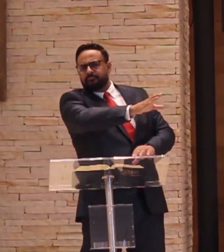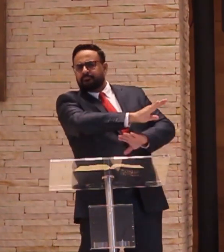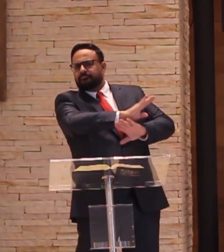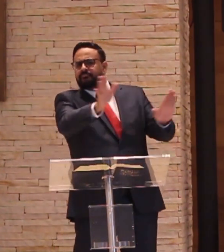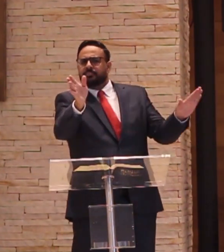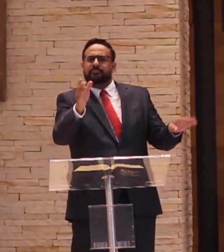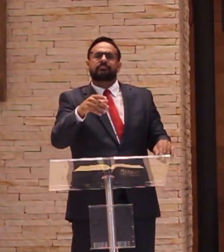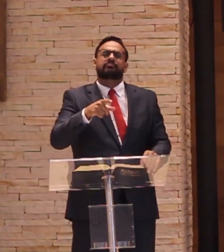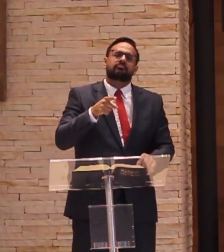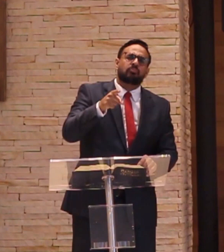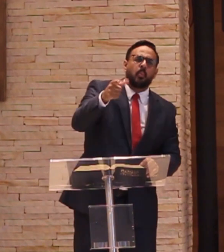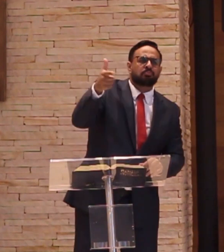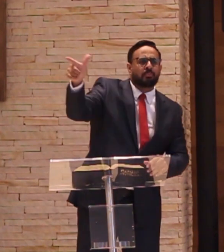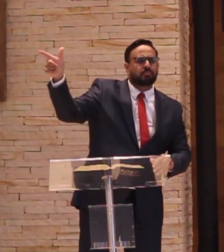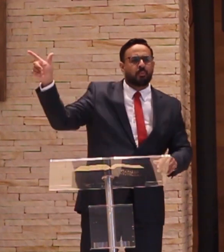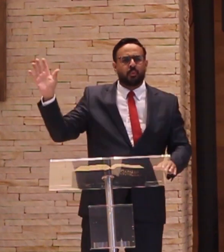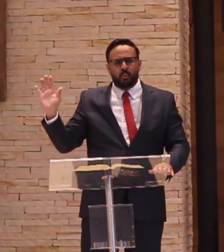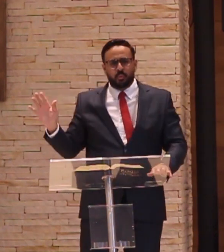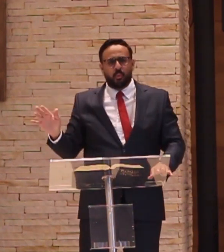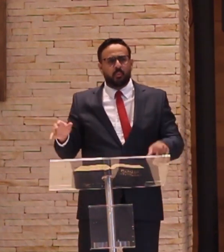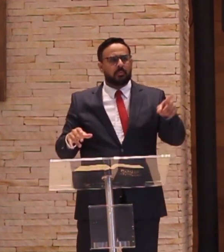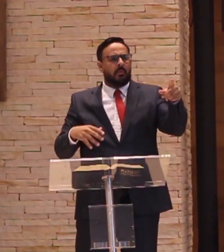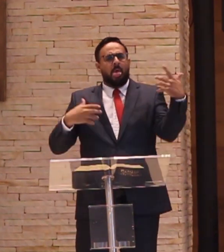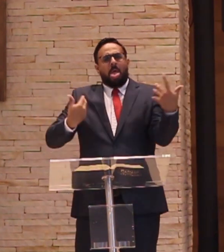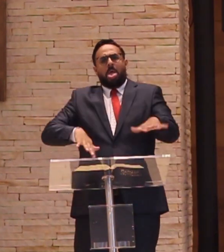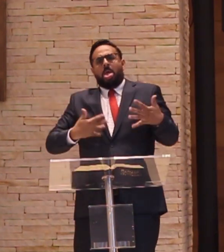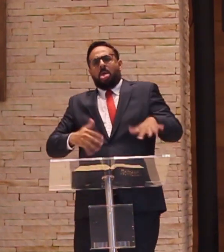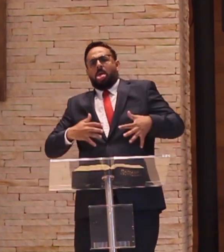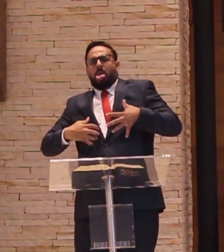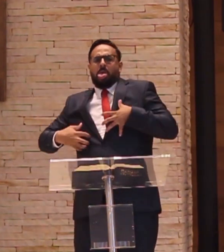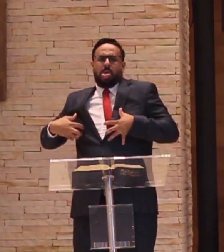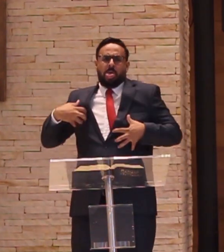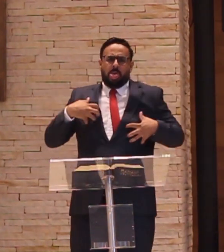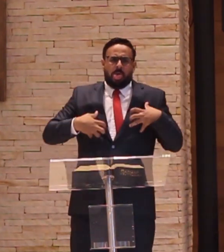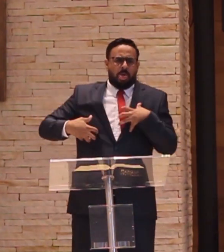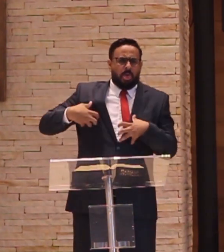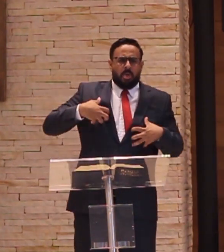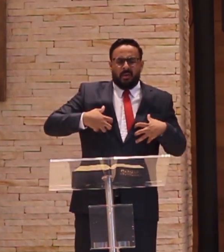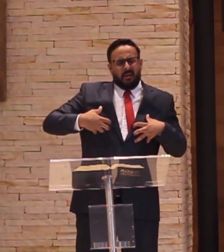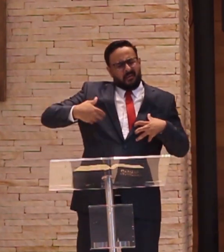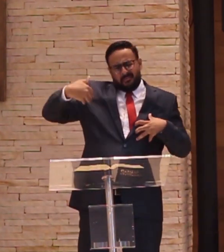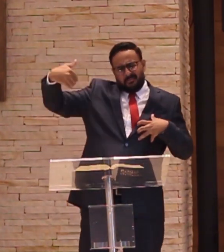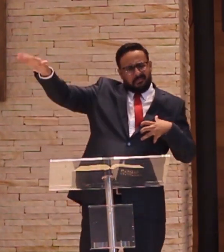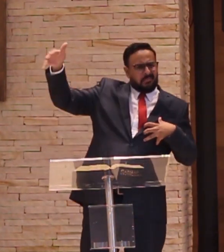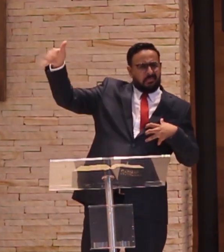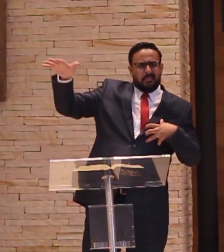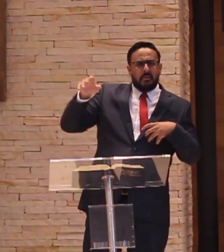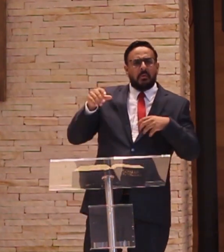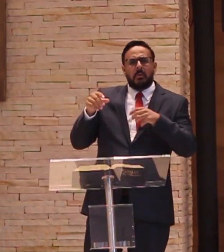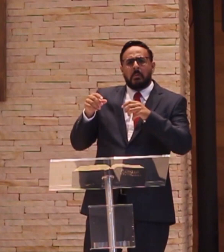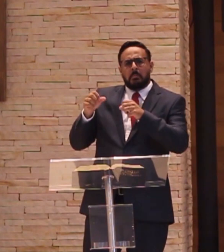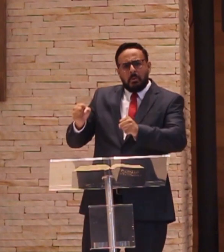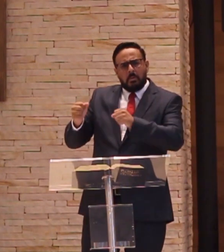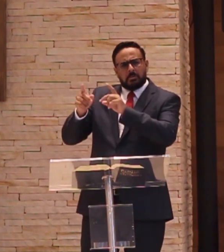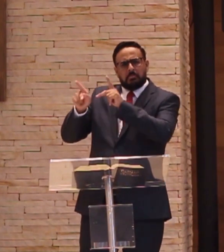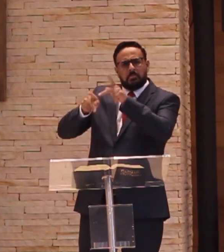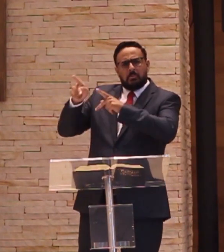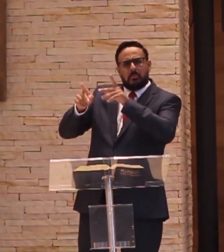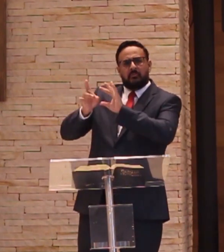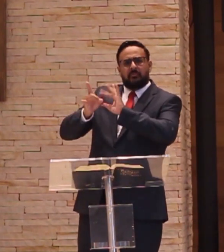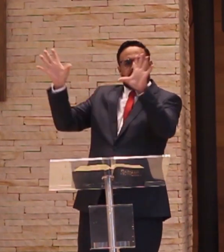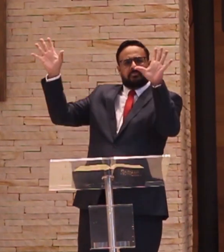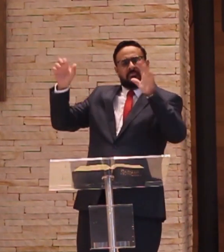Assim, houve um grande clamor de tristeza naquele lugar, porque as pessoas não